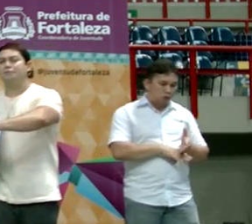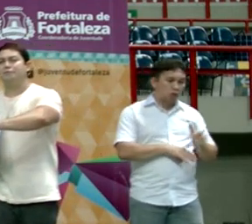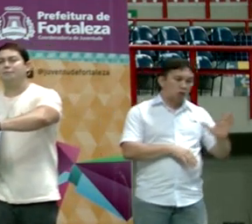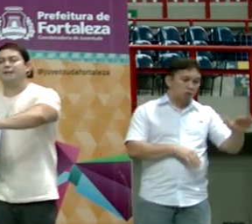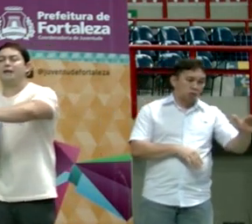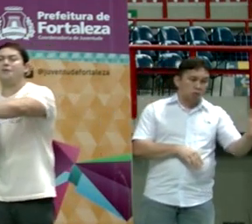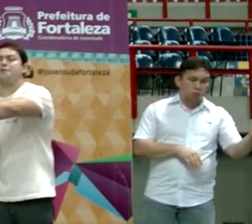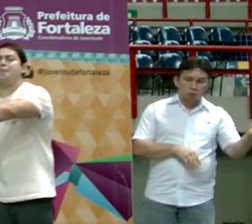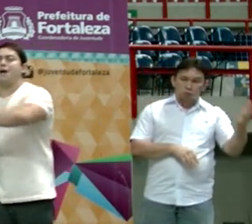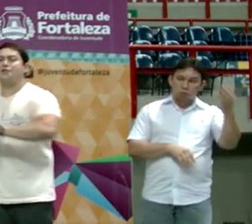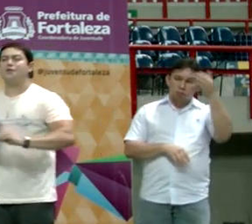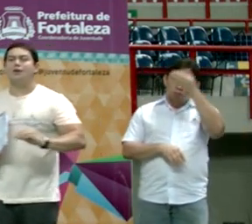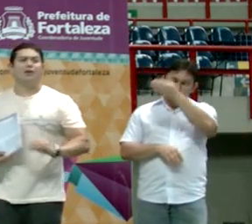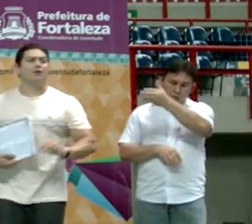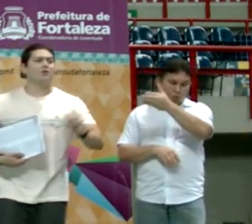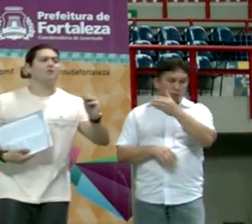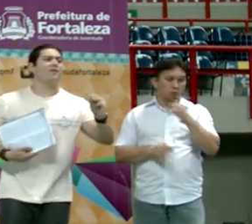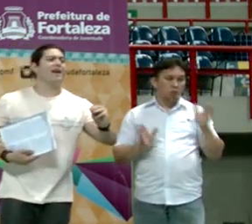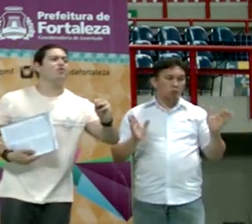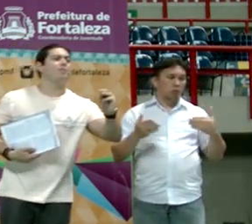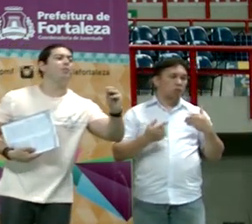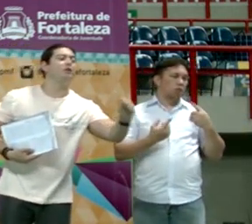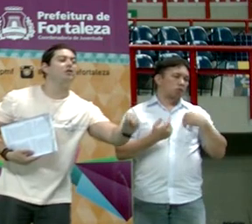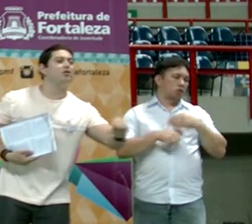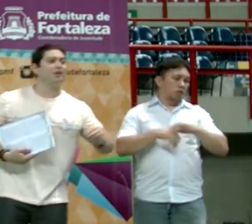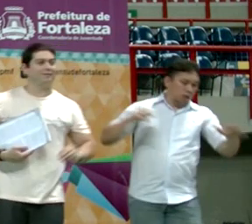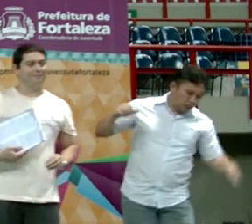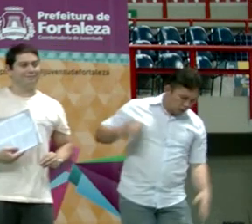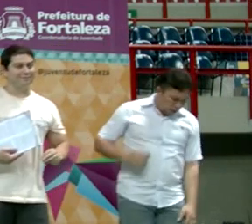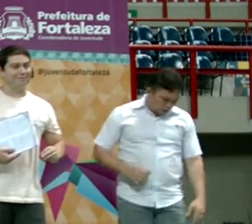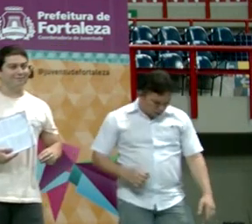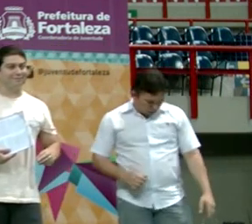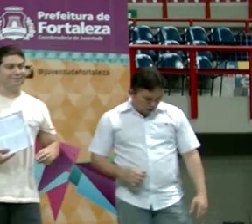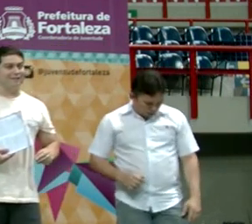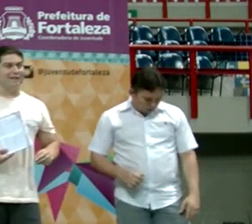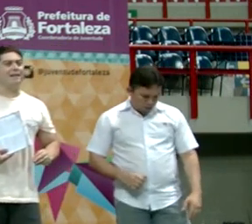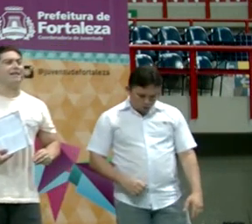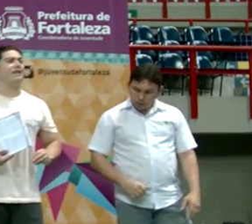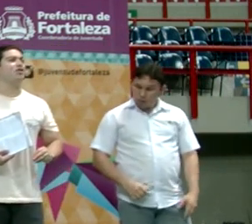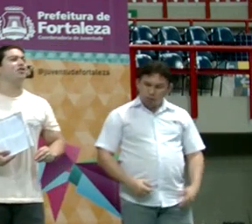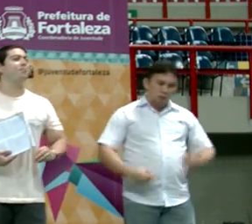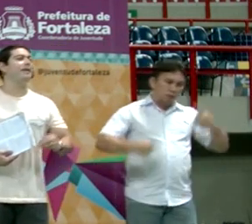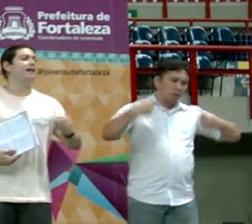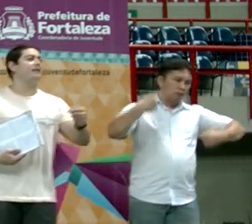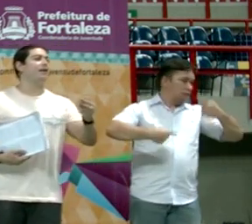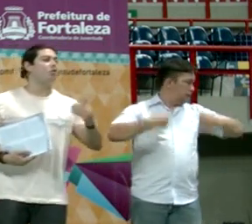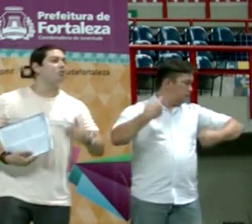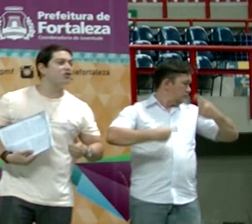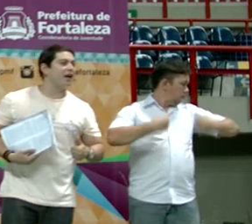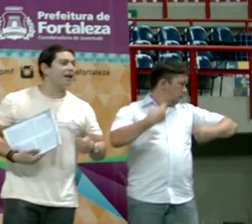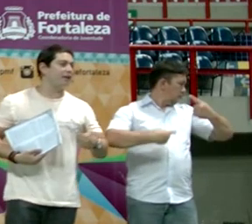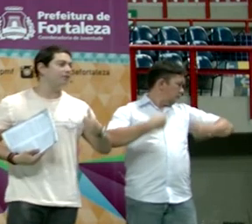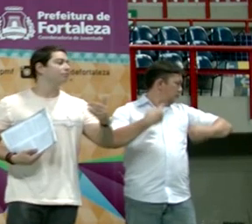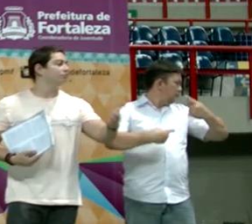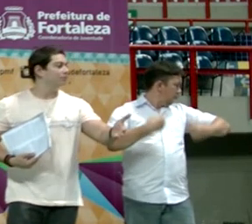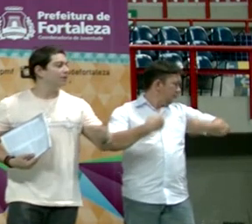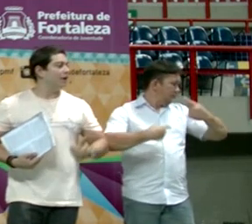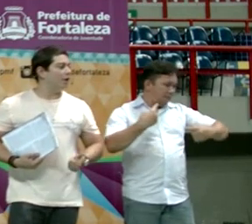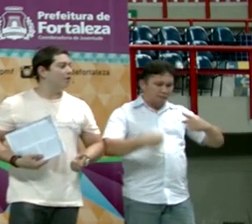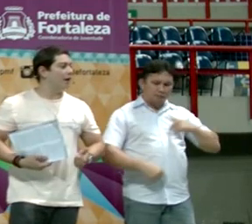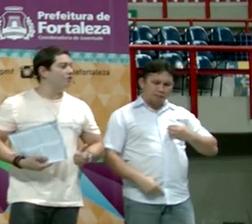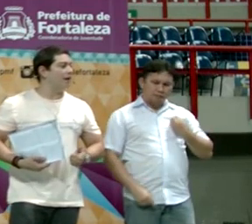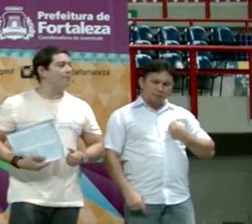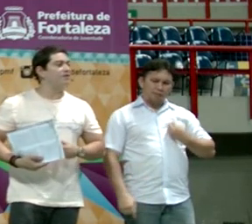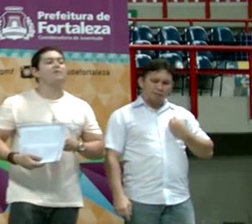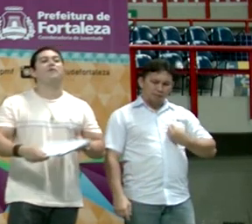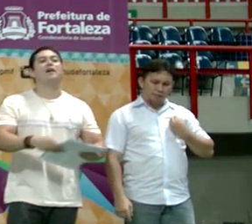lá para tal espaço que nós vamos falar sobre política. Eles até tiram brincadeira com o Jack,